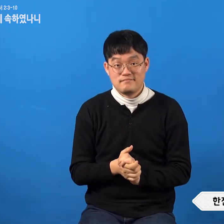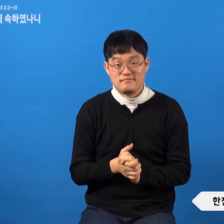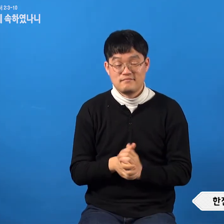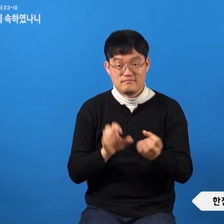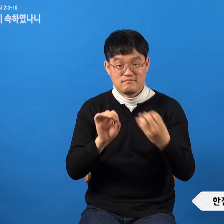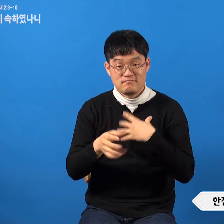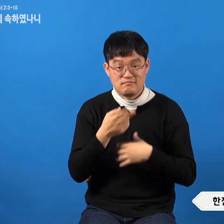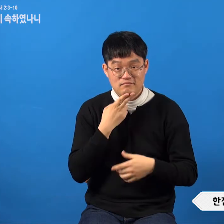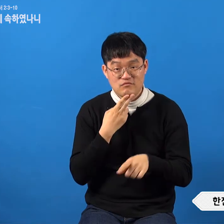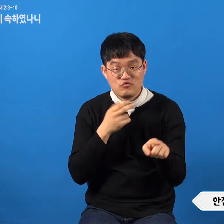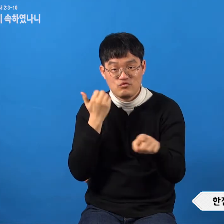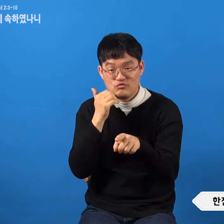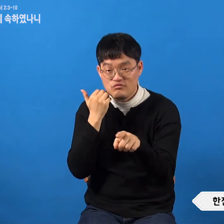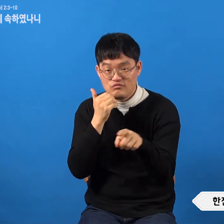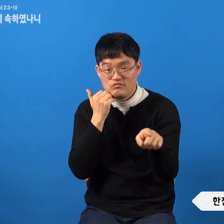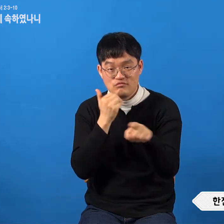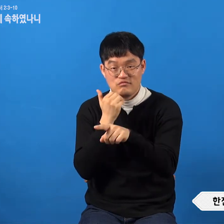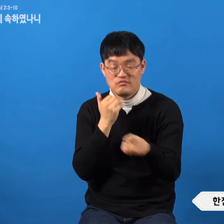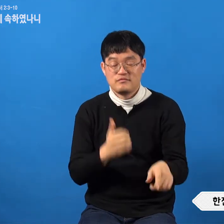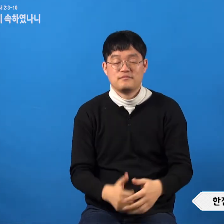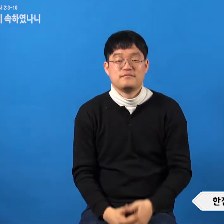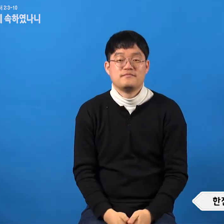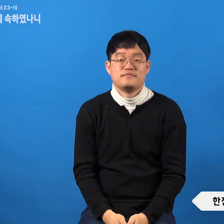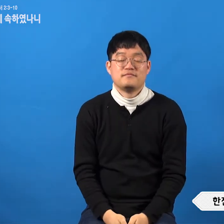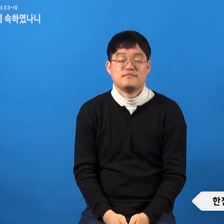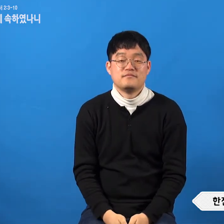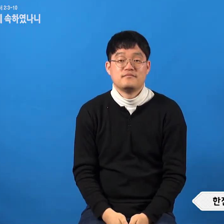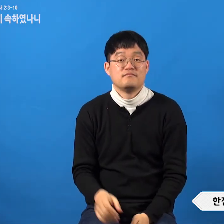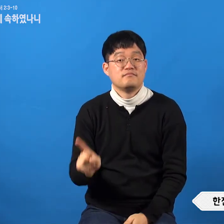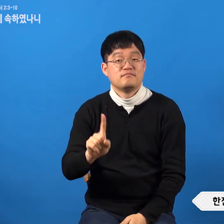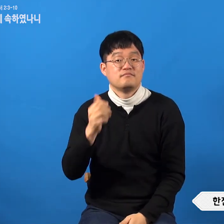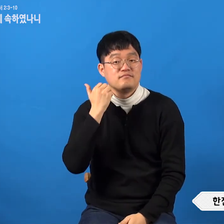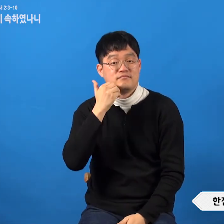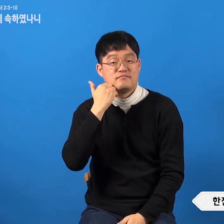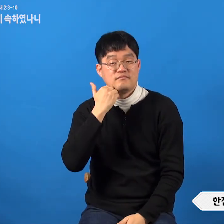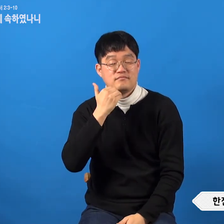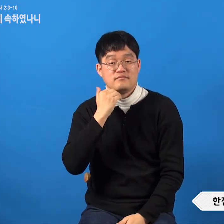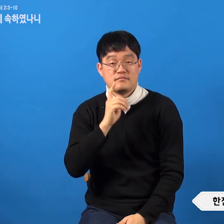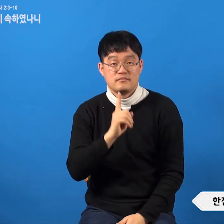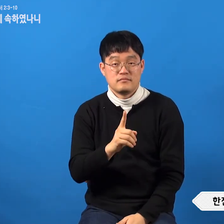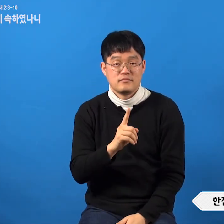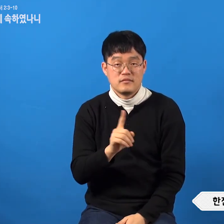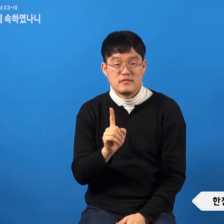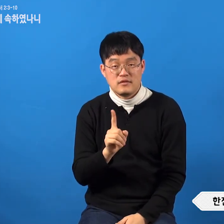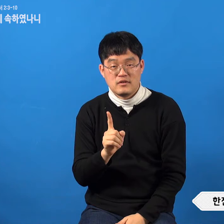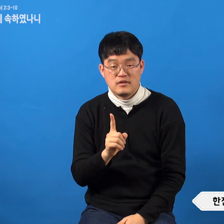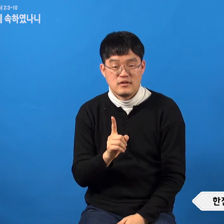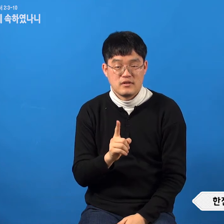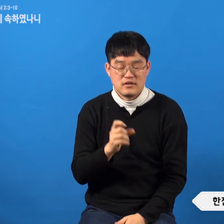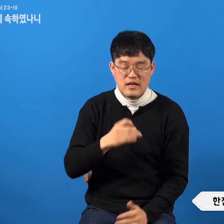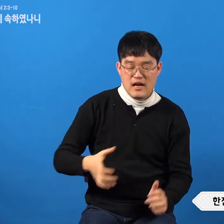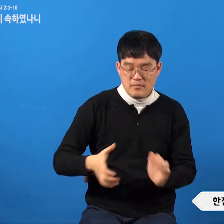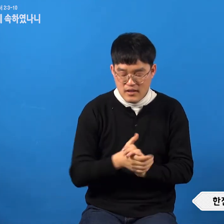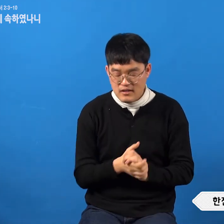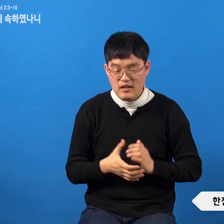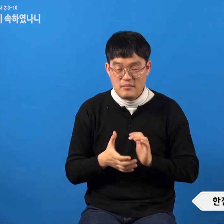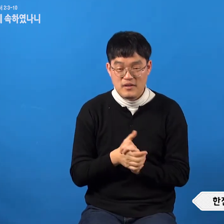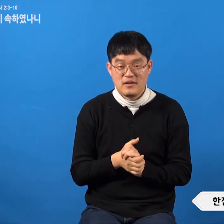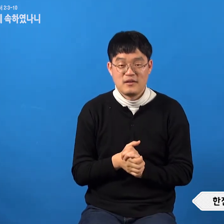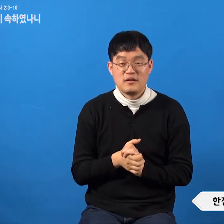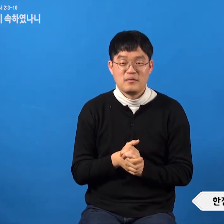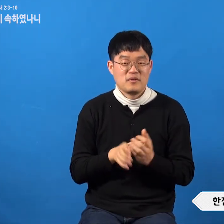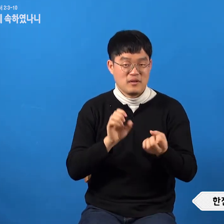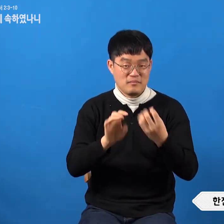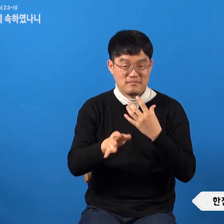대답 안 하는 분은 뭡니까? 또 어떤 분은 보니까 이럴 때는 무조건 아멘이다 그러는